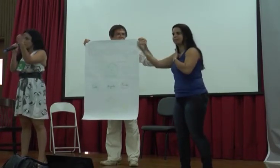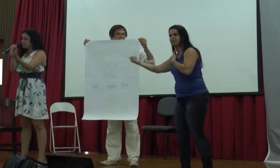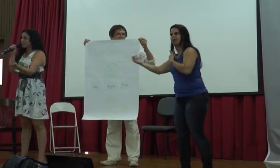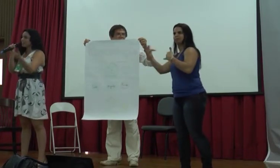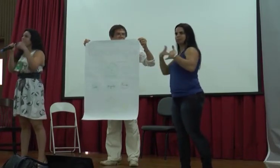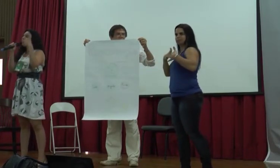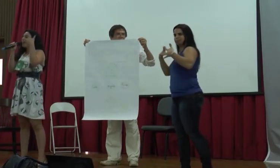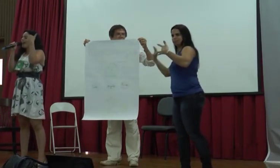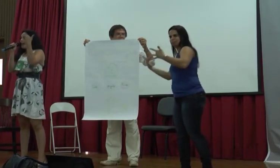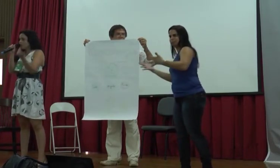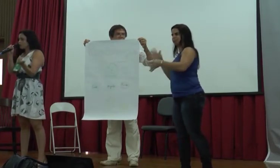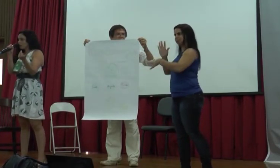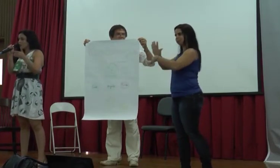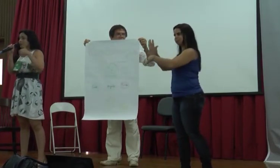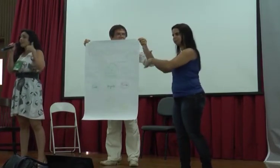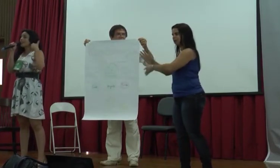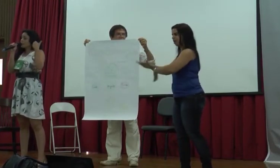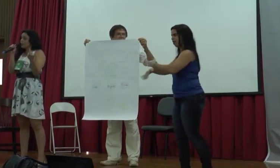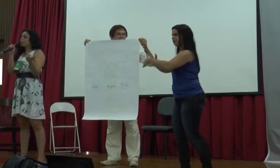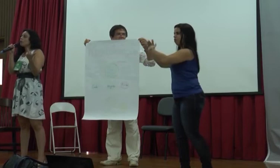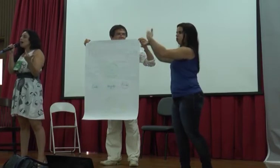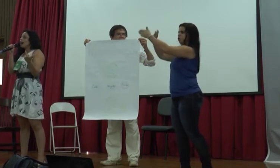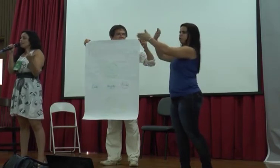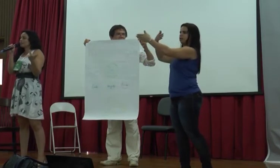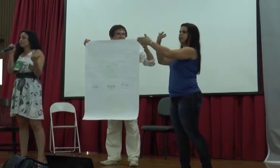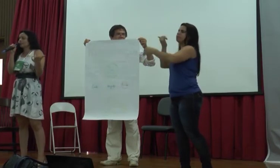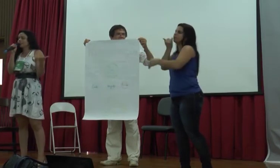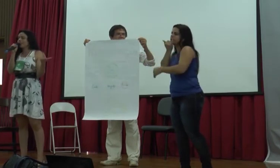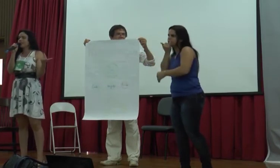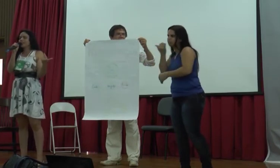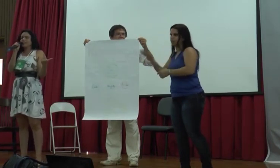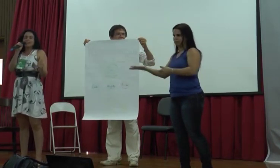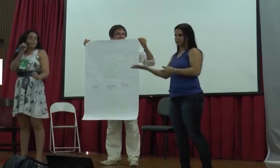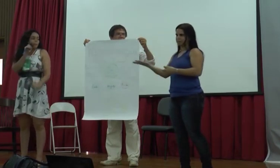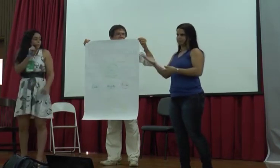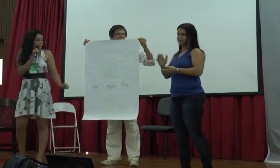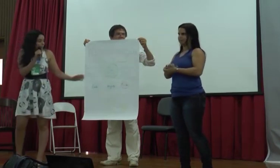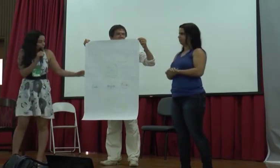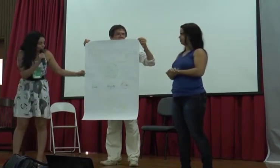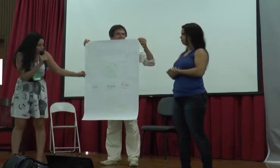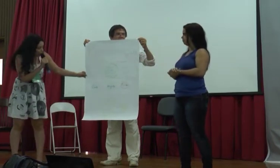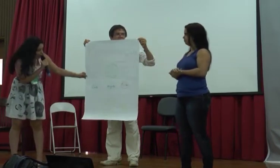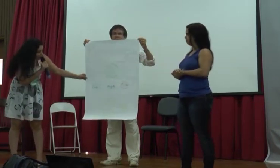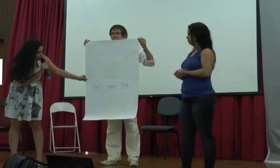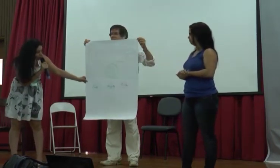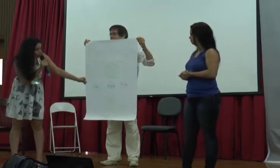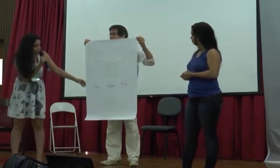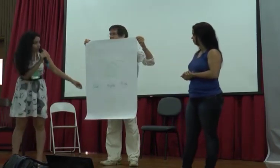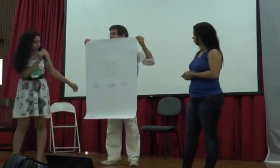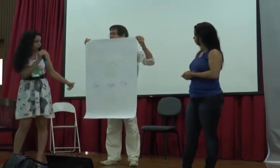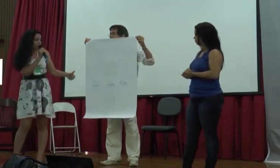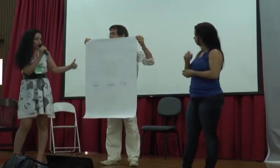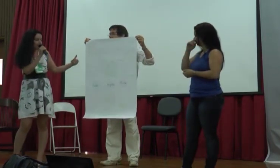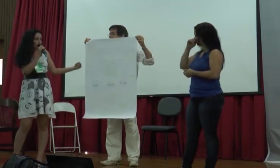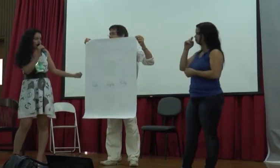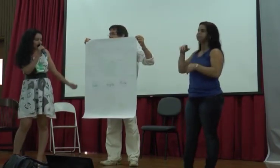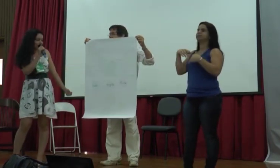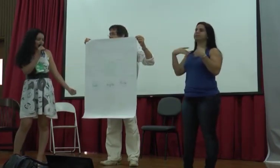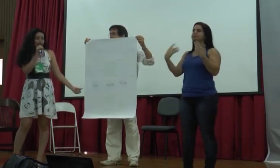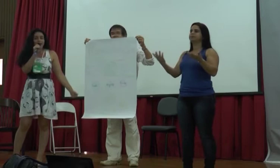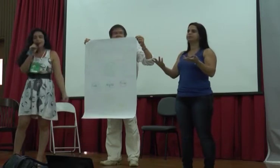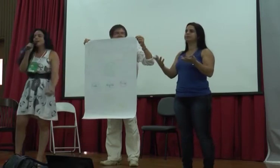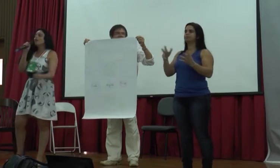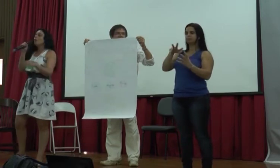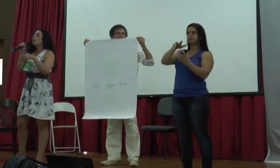você conseguir evoluir e perdoar, né? Vamos lá? E o que seria o